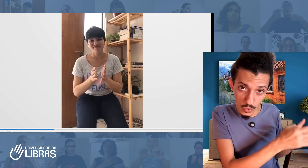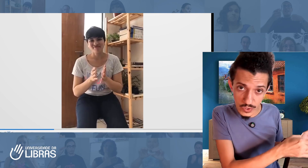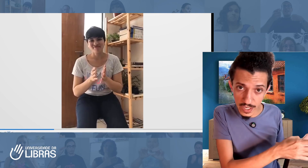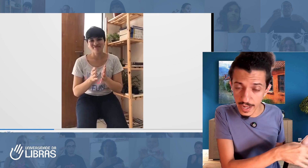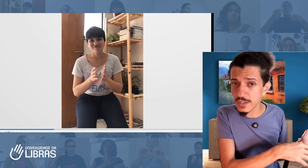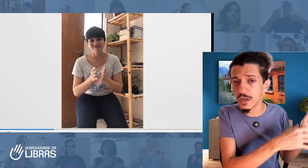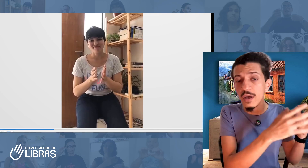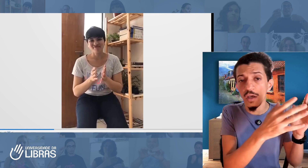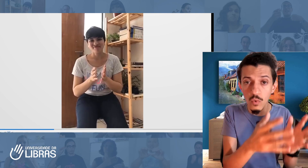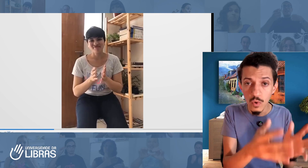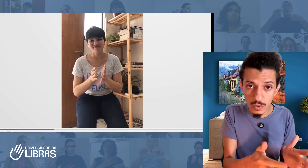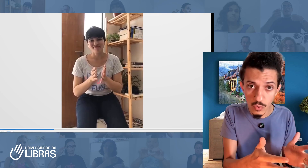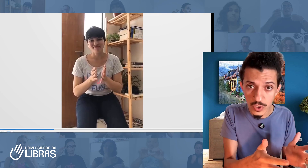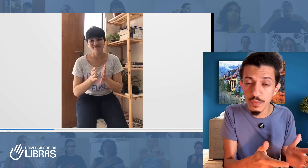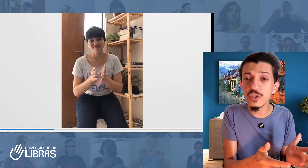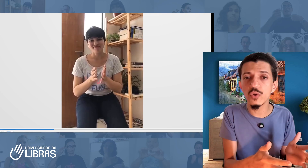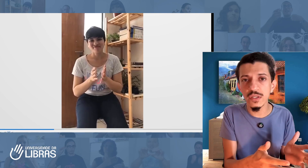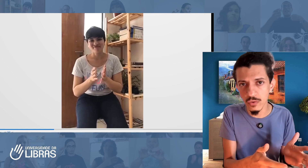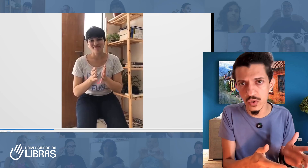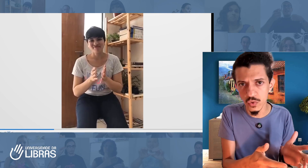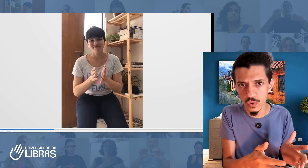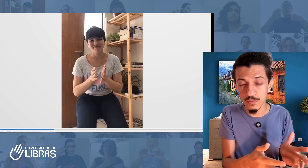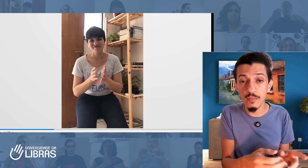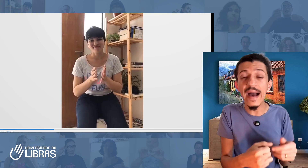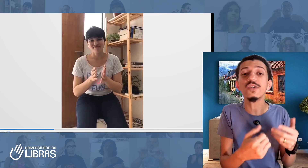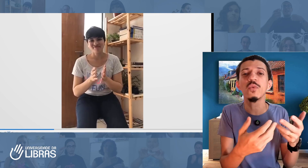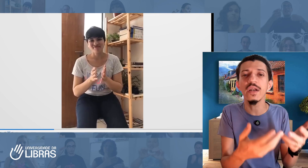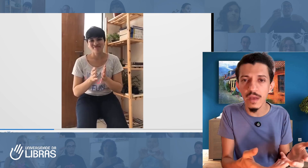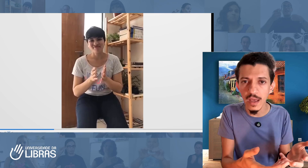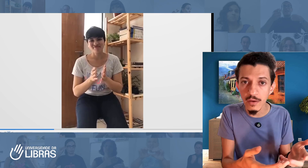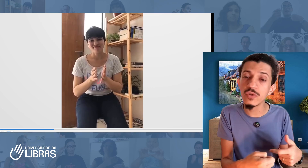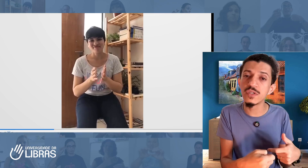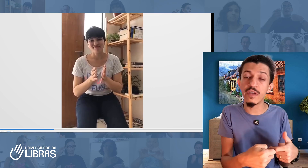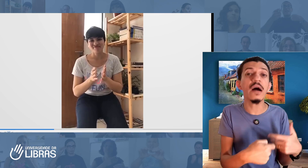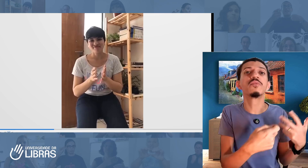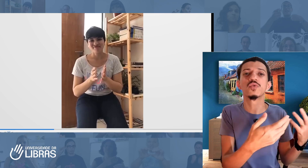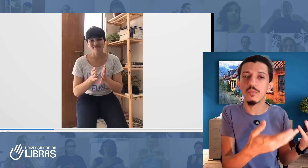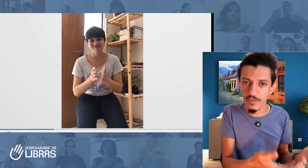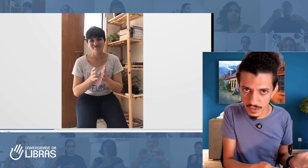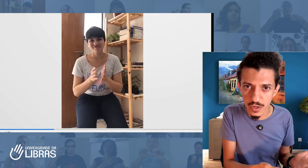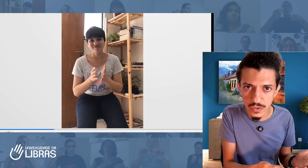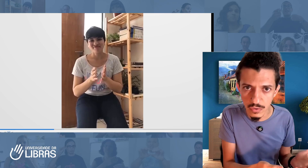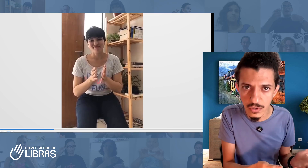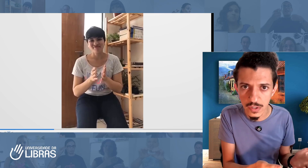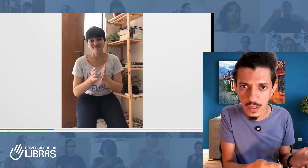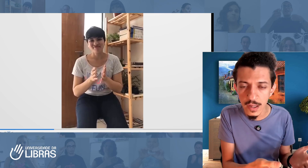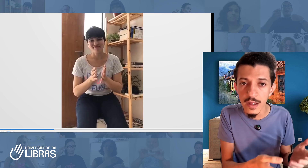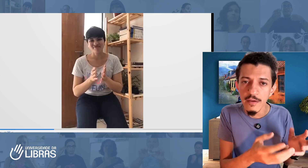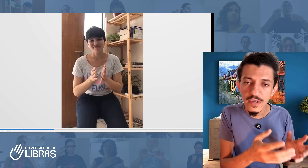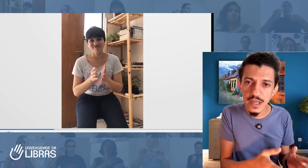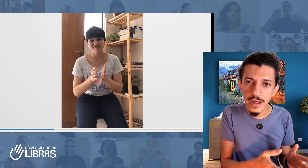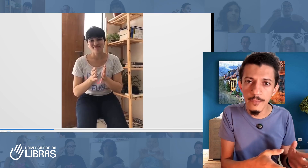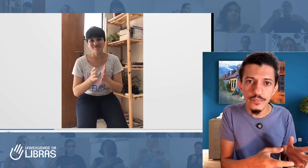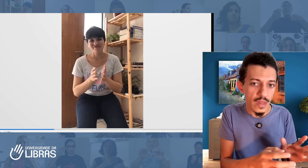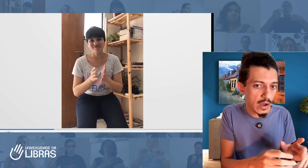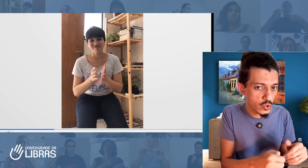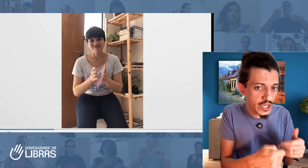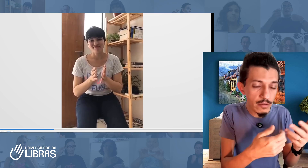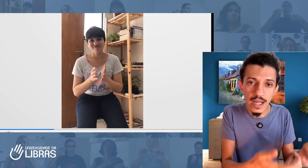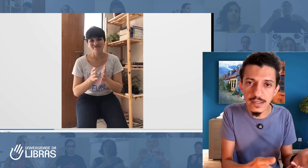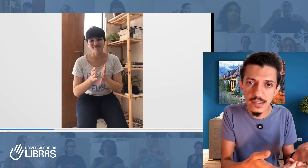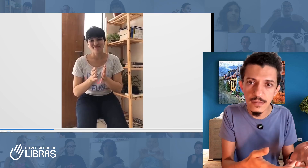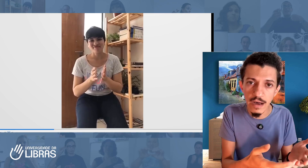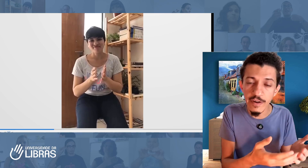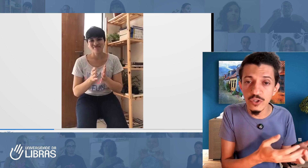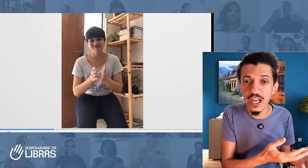um curso na igreja e um outro curso numa instituição de surdos, por mais de 1 ano e meio, inclusive ambos com professores surdos, fizeram, o jeito